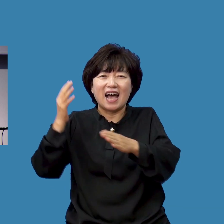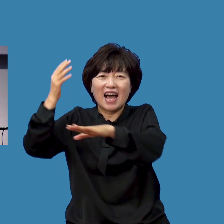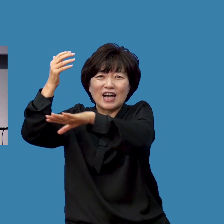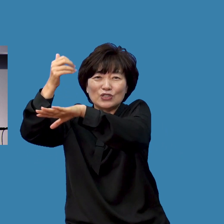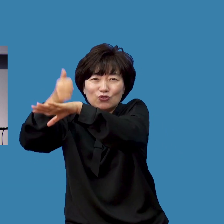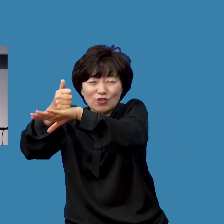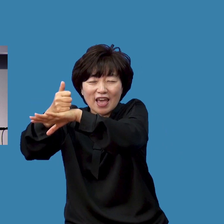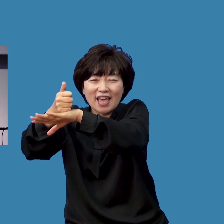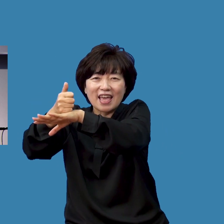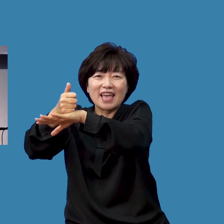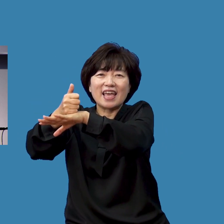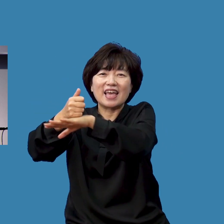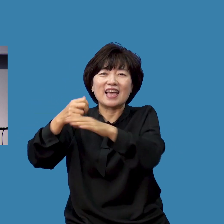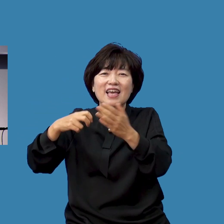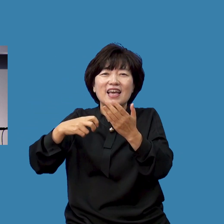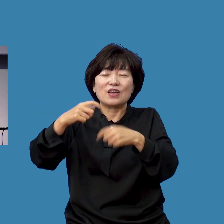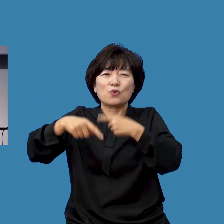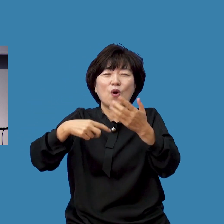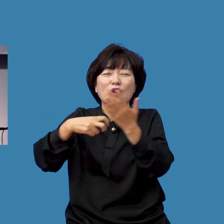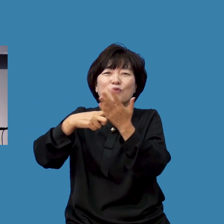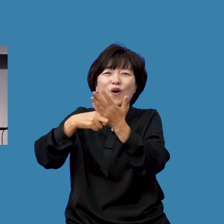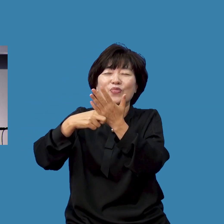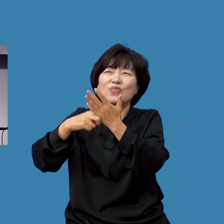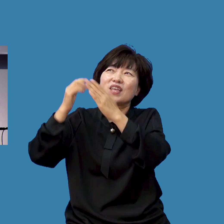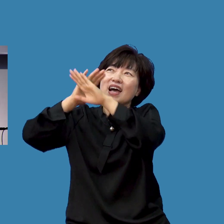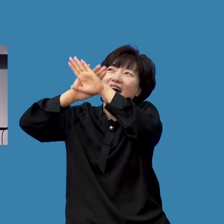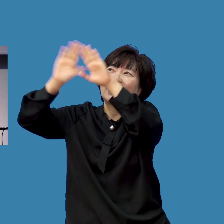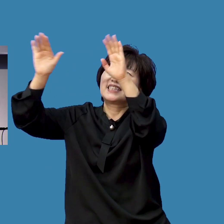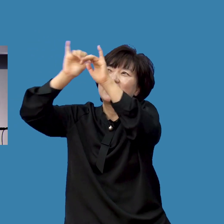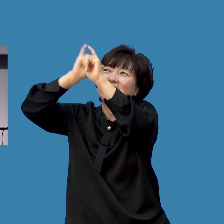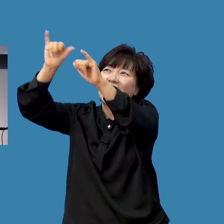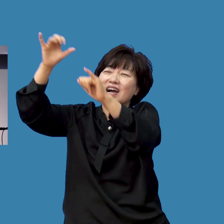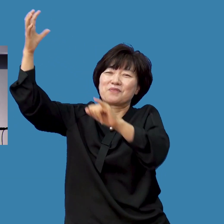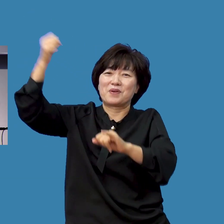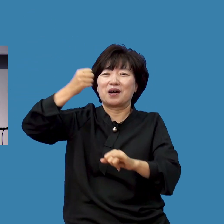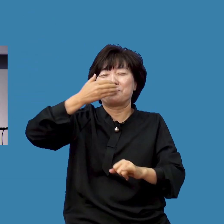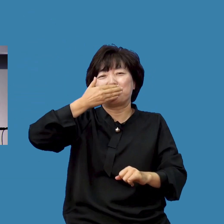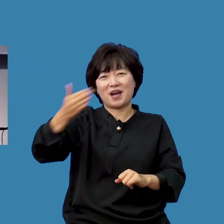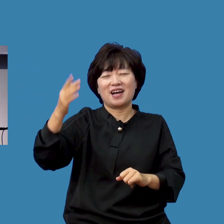이 교환권을 가지고 뭘 할 수 있냐면 하늘의 상을